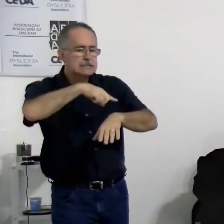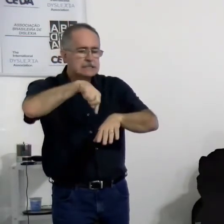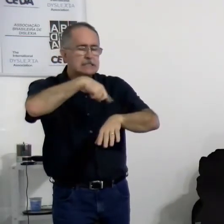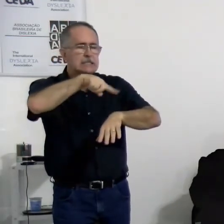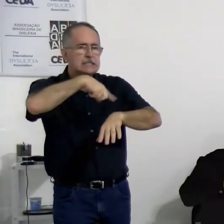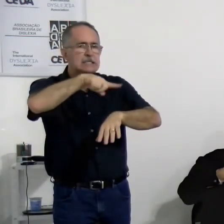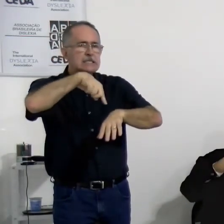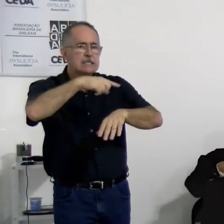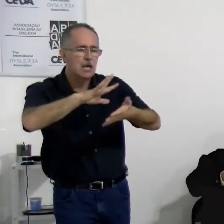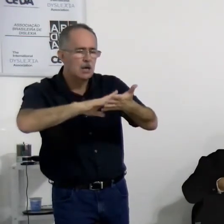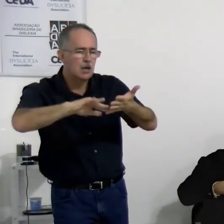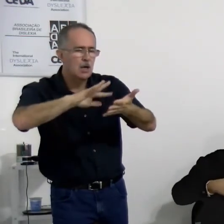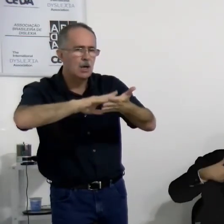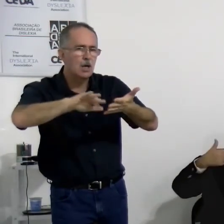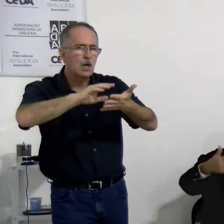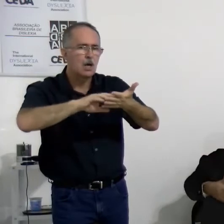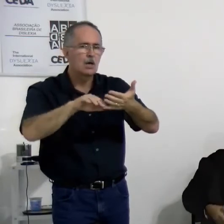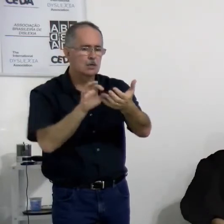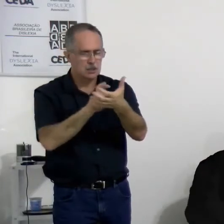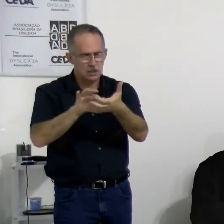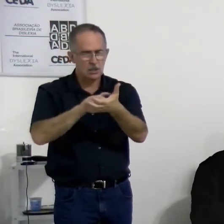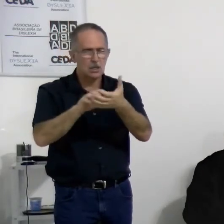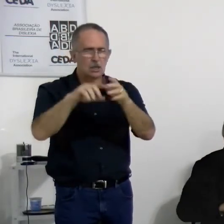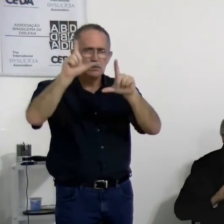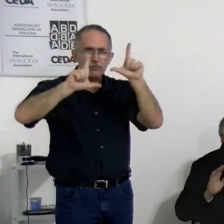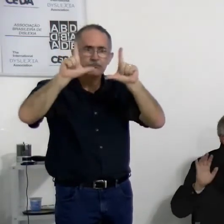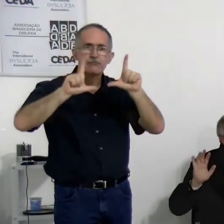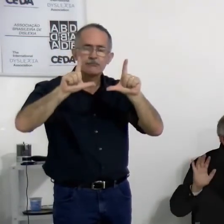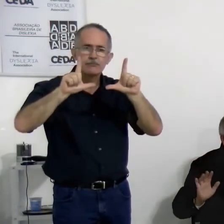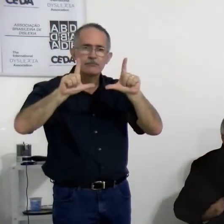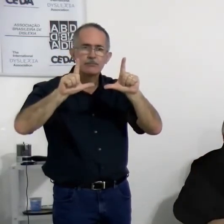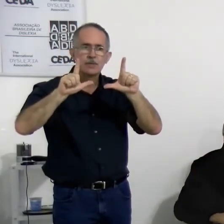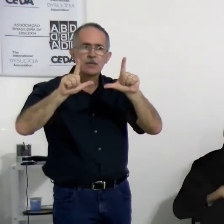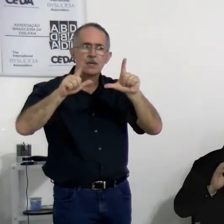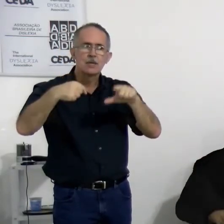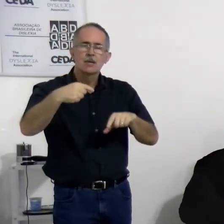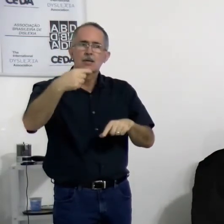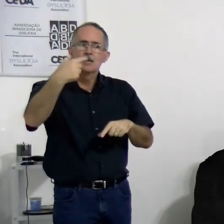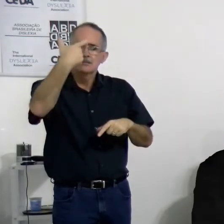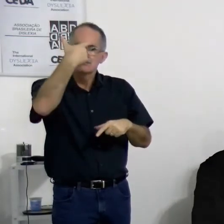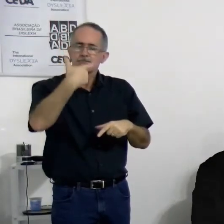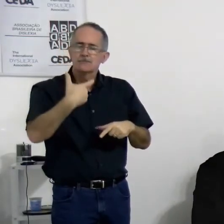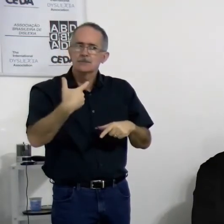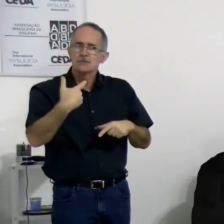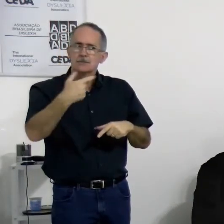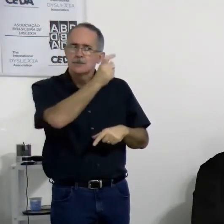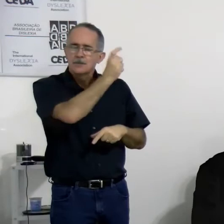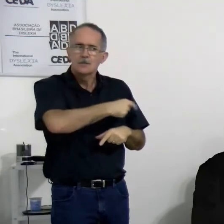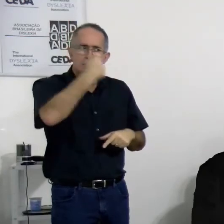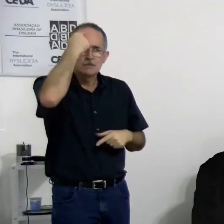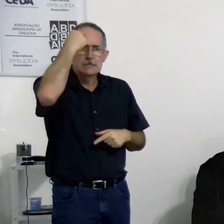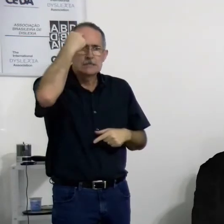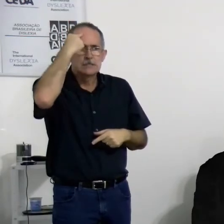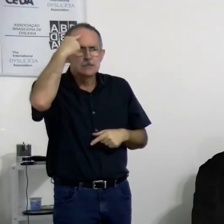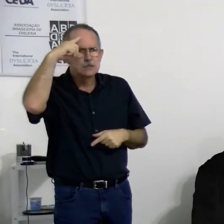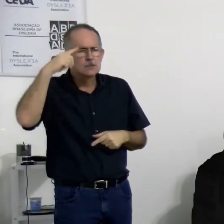a tablets, a celulares, a TV e assim por diante, nos deixa com os pelos do pescoço arrepiados,